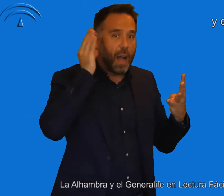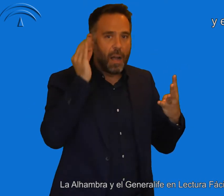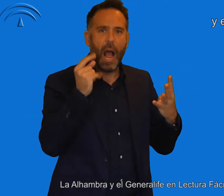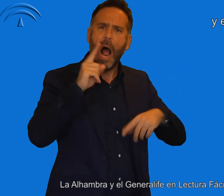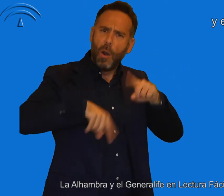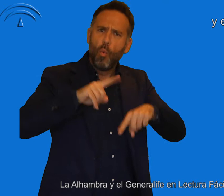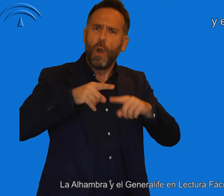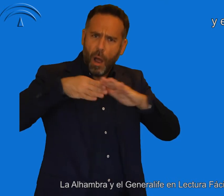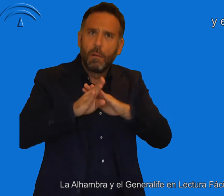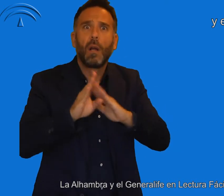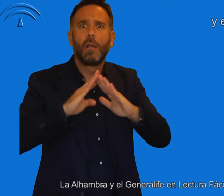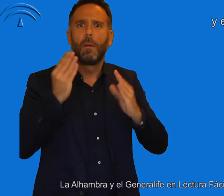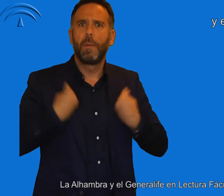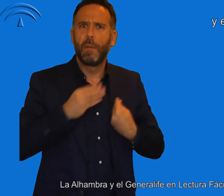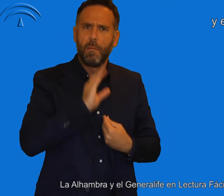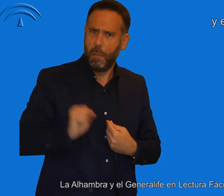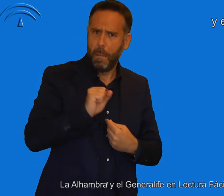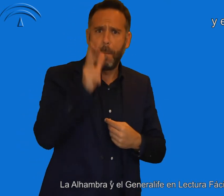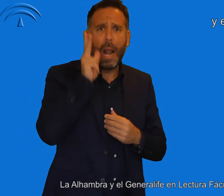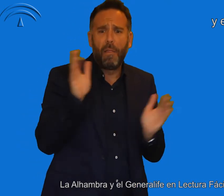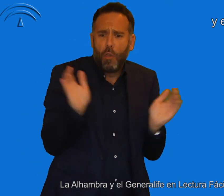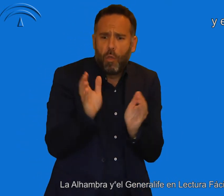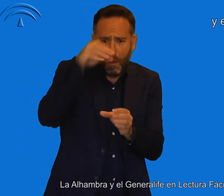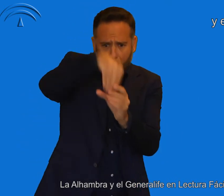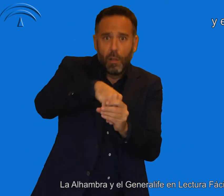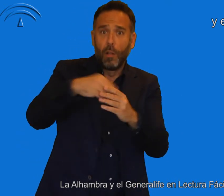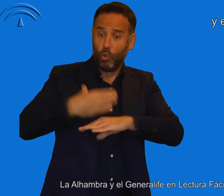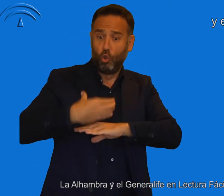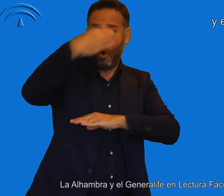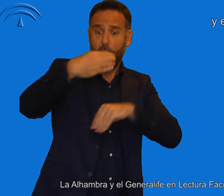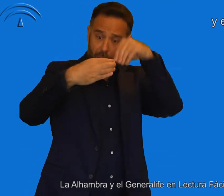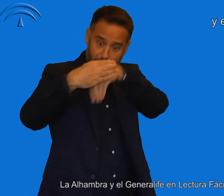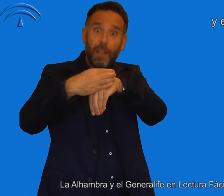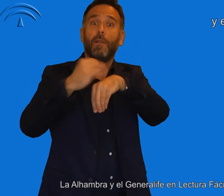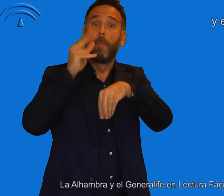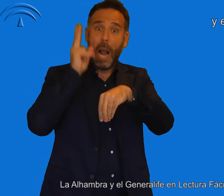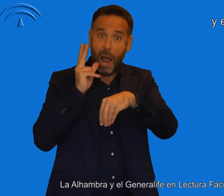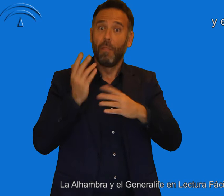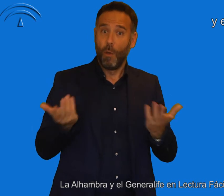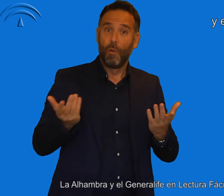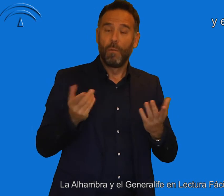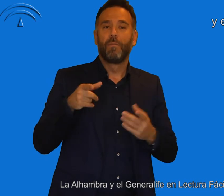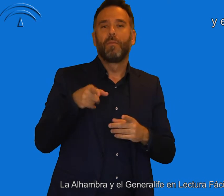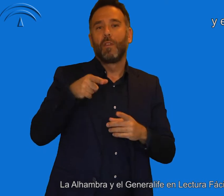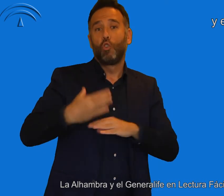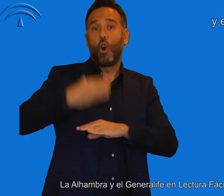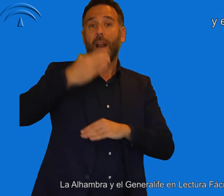Algunas son viviendas bellísimas, pequeños palacios en el interior de una torre defensiva. La Torre de los